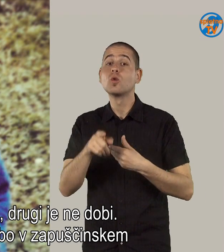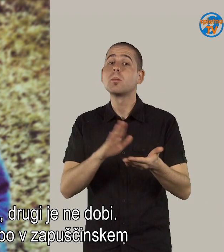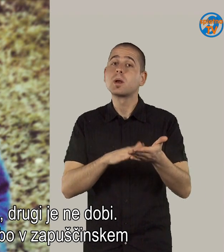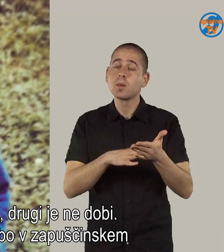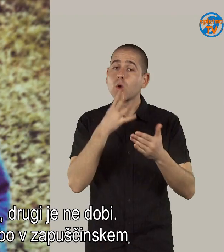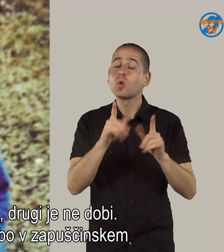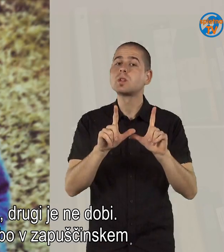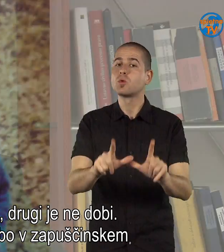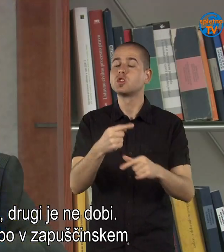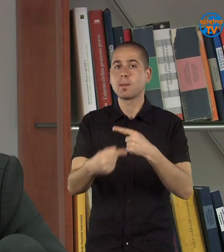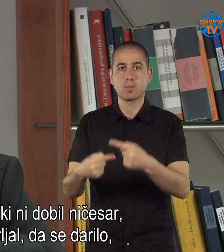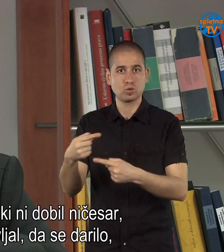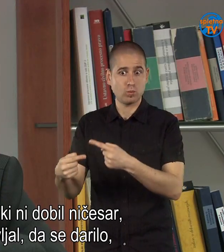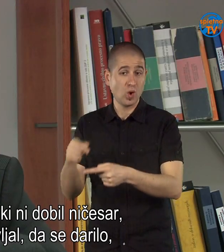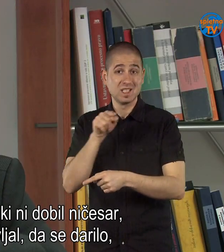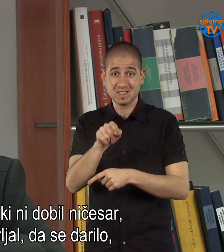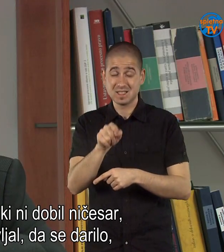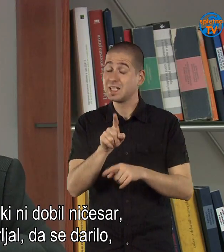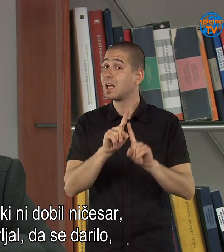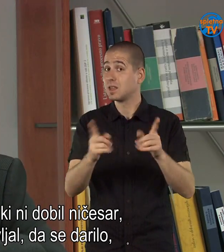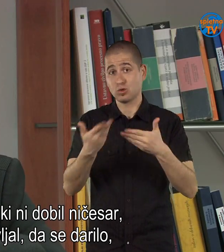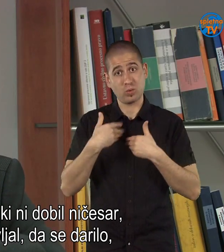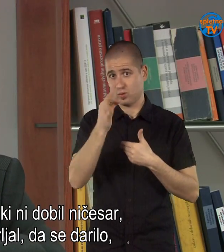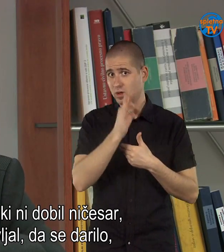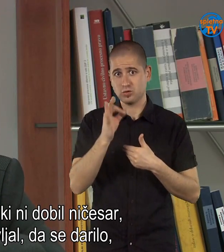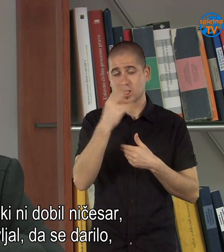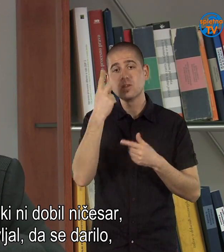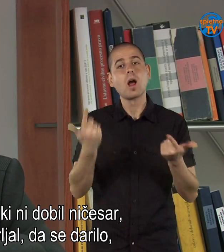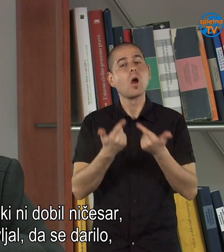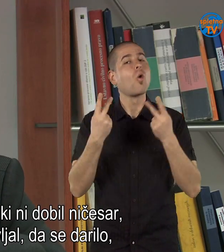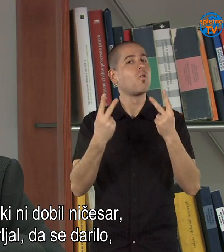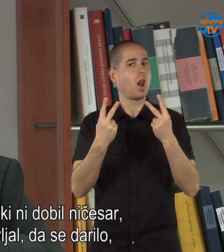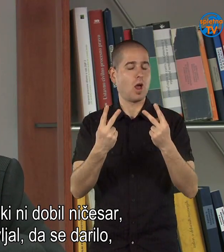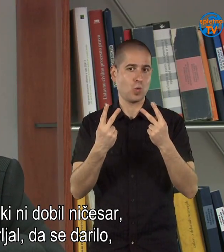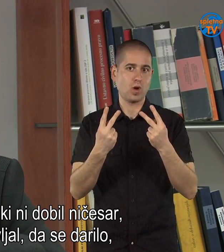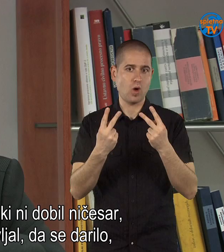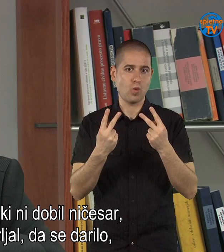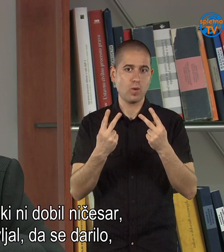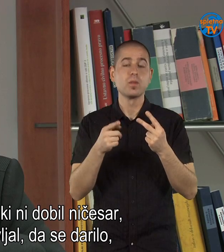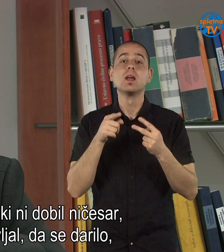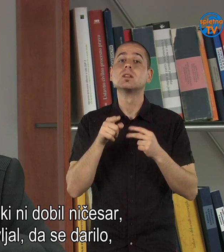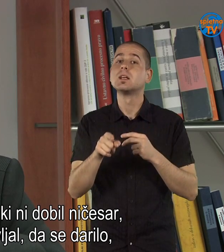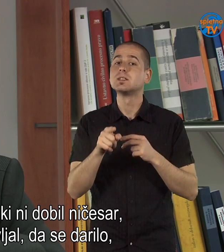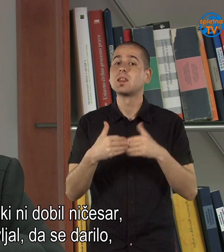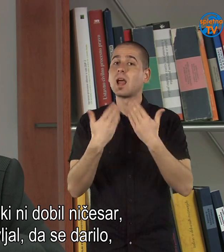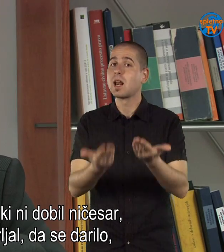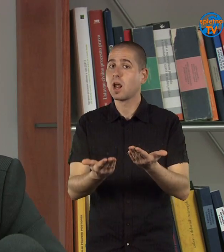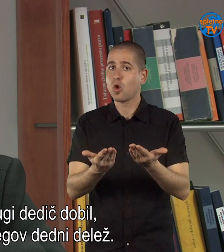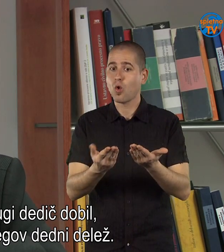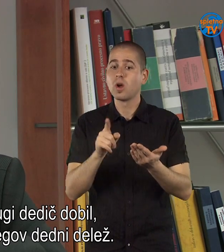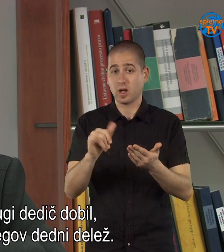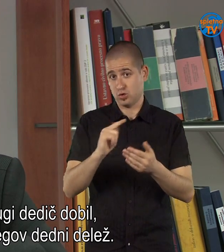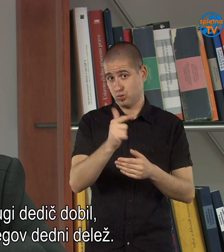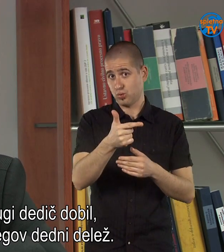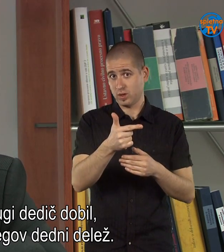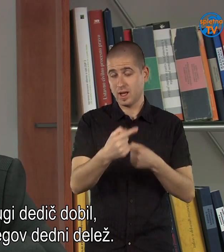tem primeru bo v zapuščinskem postopku tisti, ki ni dobil ničesar, seveda lahko uveljavljal, da se darilo,